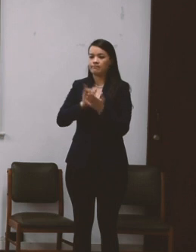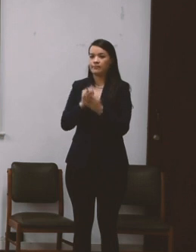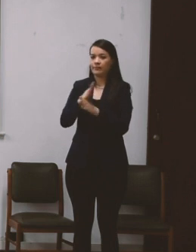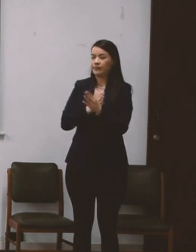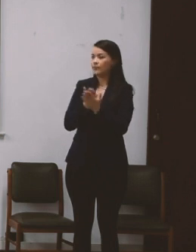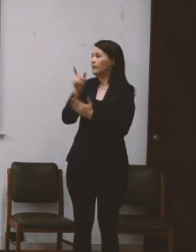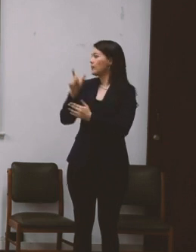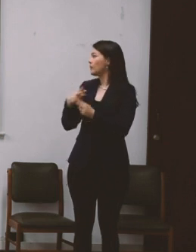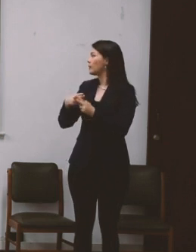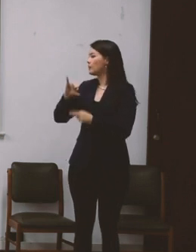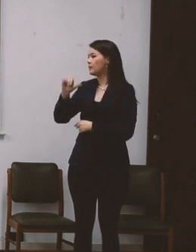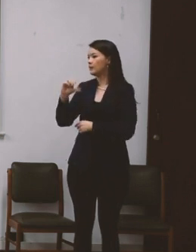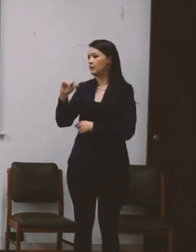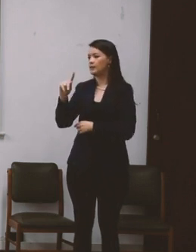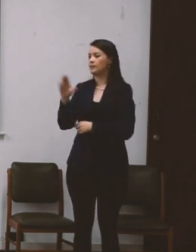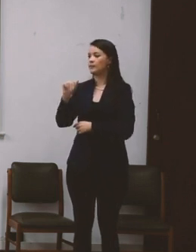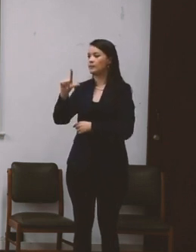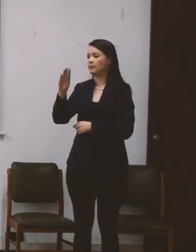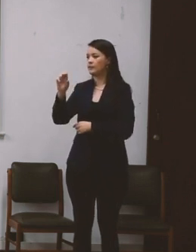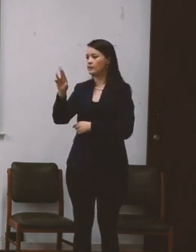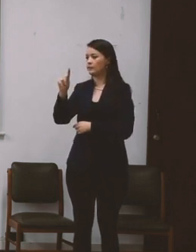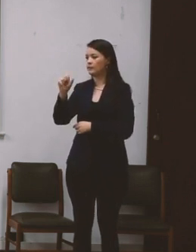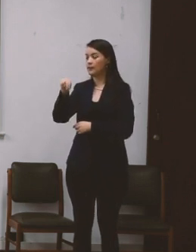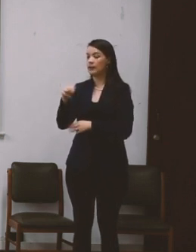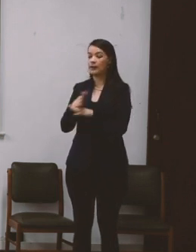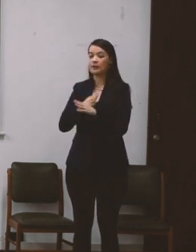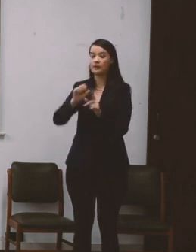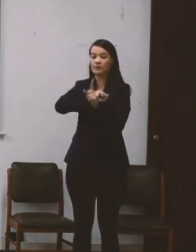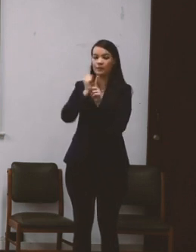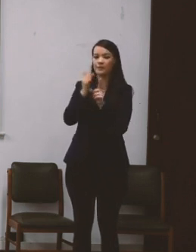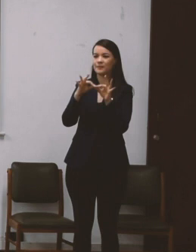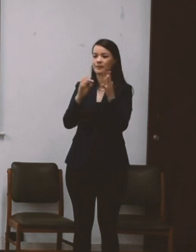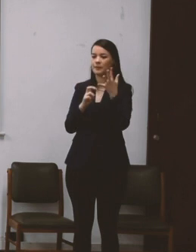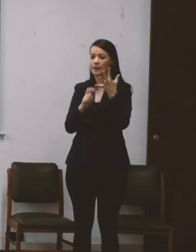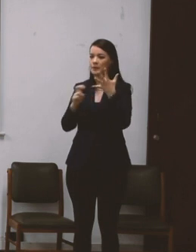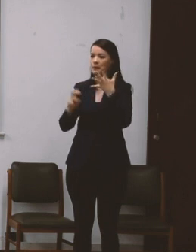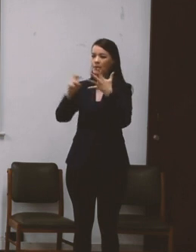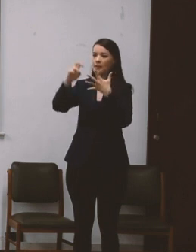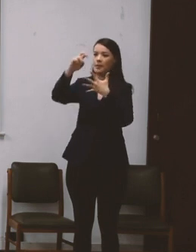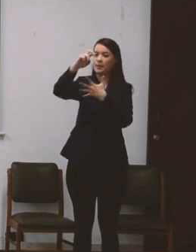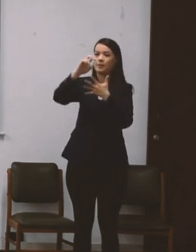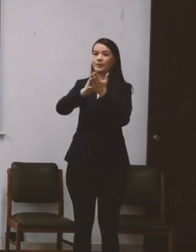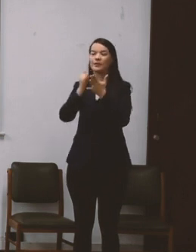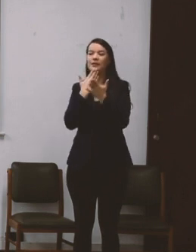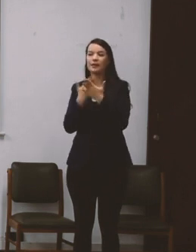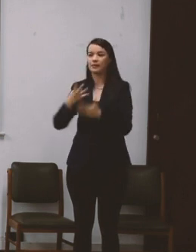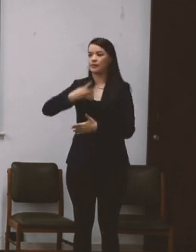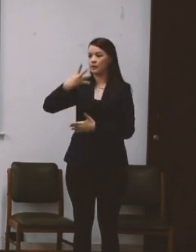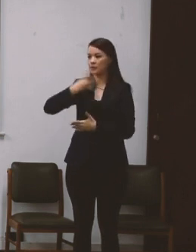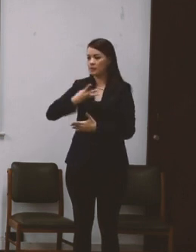de Jack Halberstam, en una sociedad donde el éxito y el ascenso social se logra a través de la competencia,